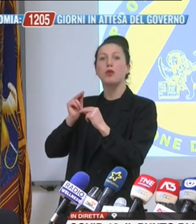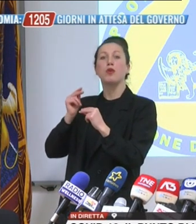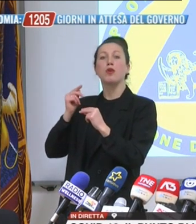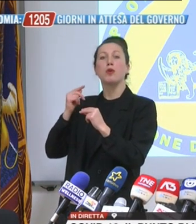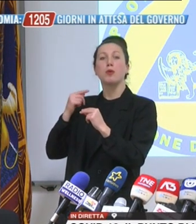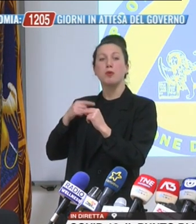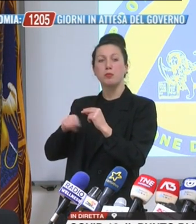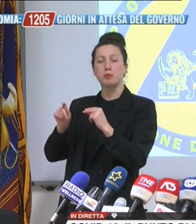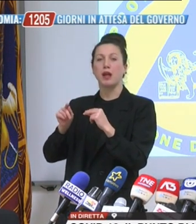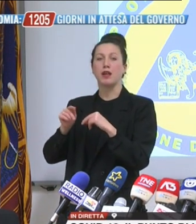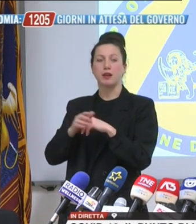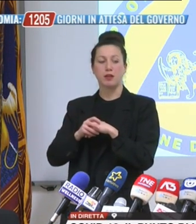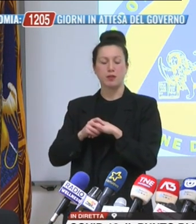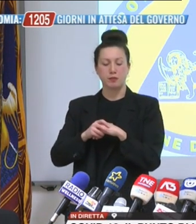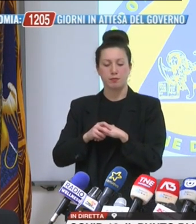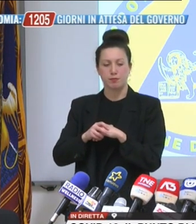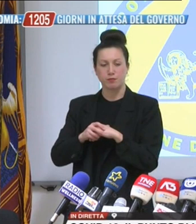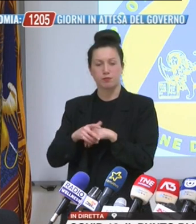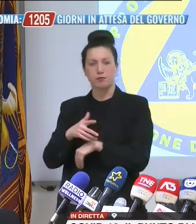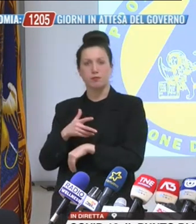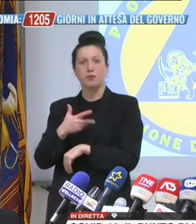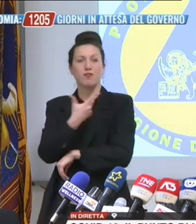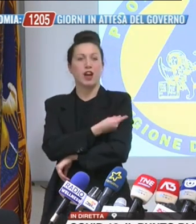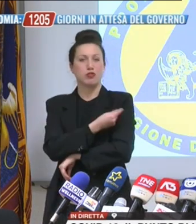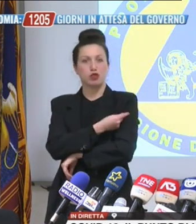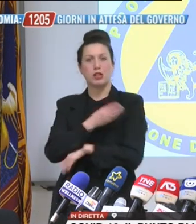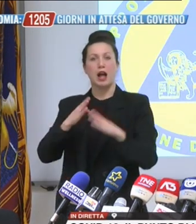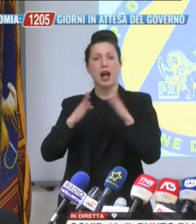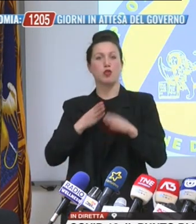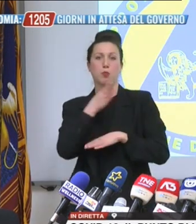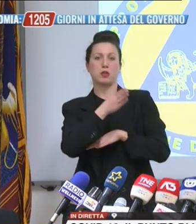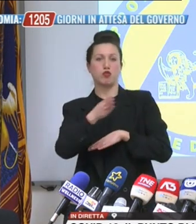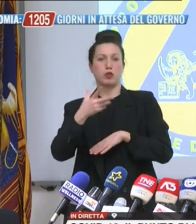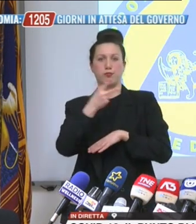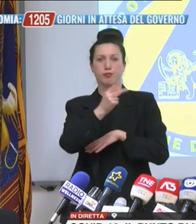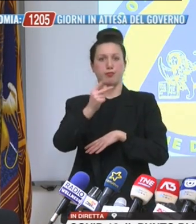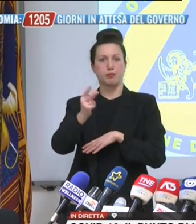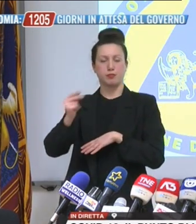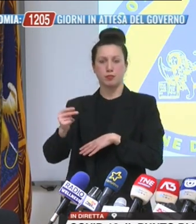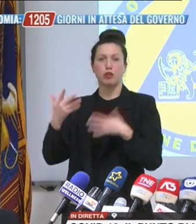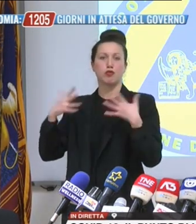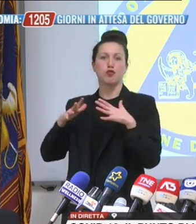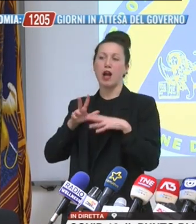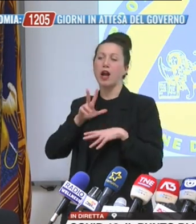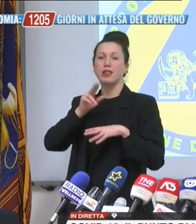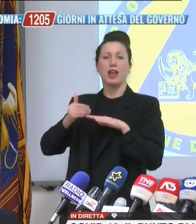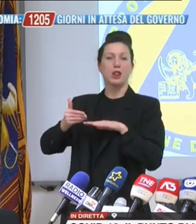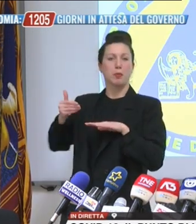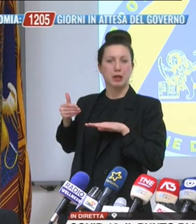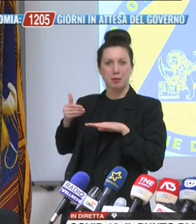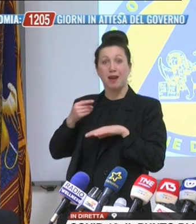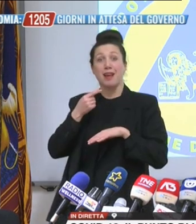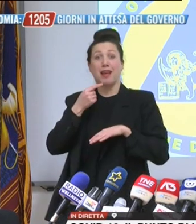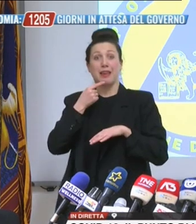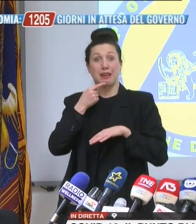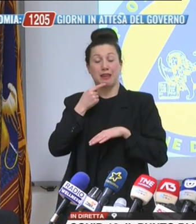le USCA, le unità di continuità assistenziale. L'avevamo già detto che chi non può recarsi nei punti